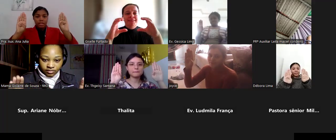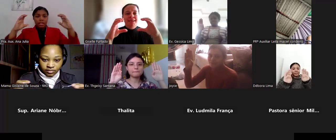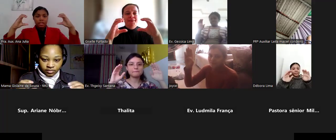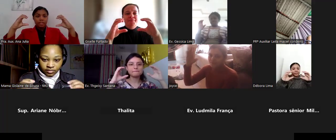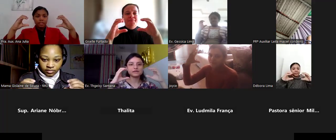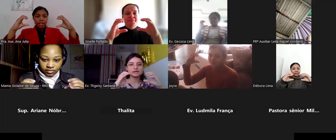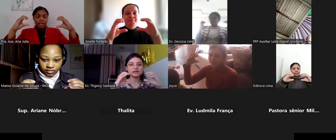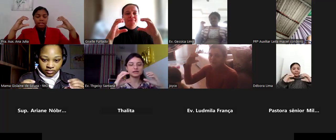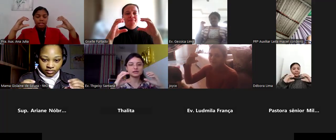C,